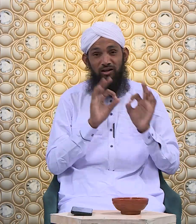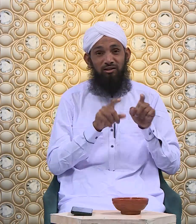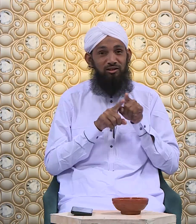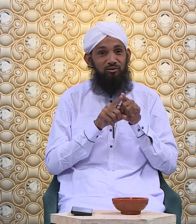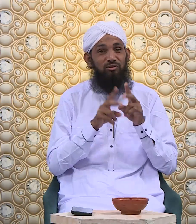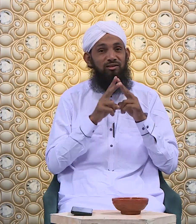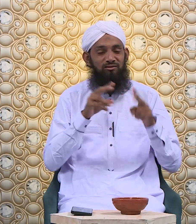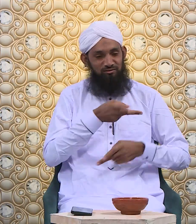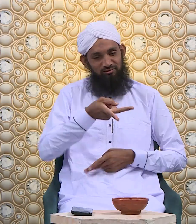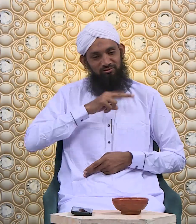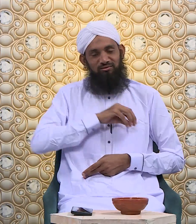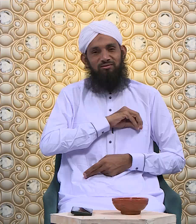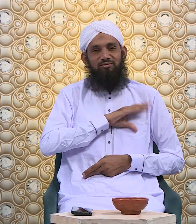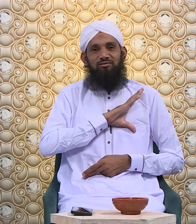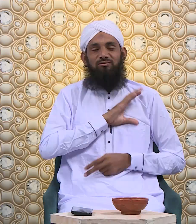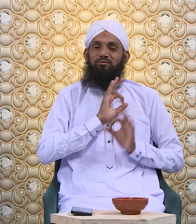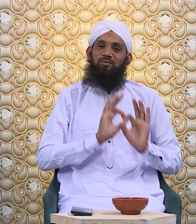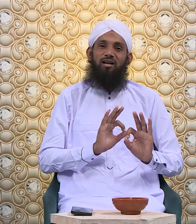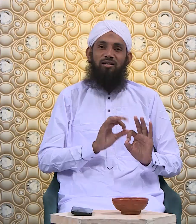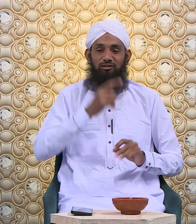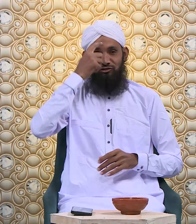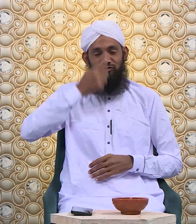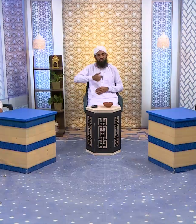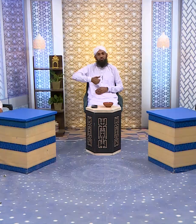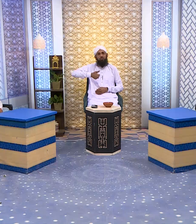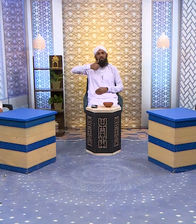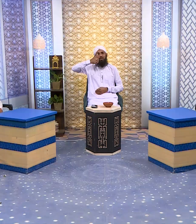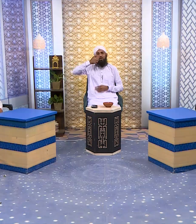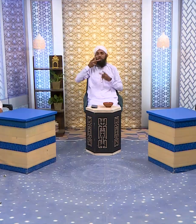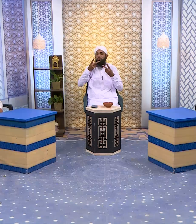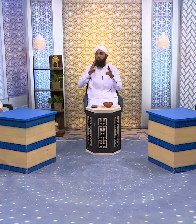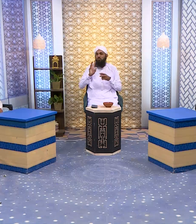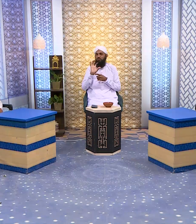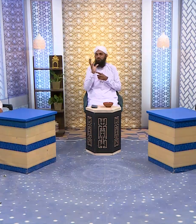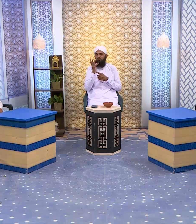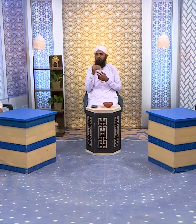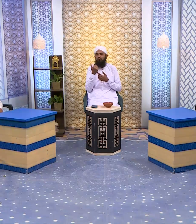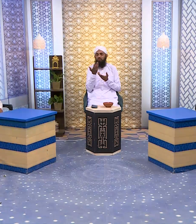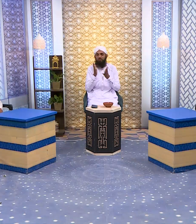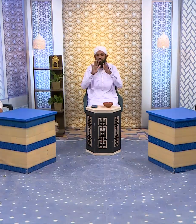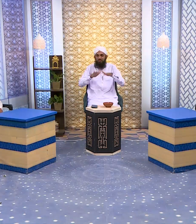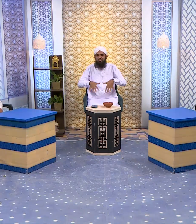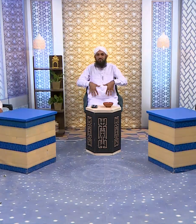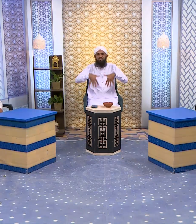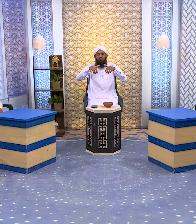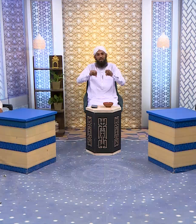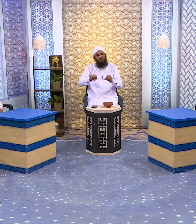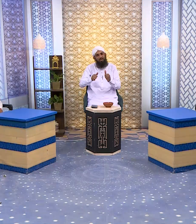چلتے ہوئے اپنی زندگی بسر کرنے کی کوشش کریں انشاءاللہ عزوجل دنیا و آخرت میں سر خروعی اور